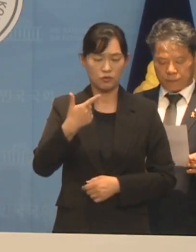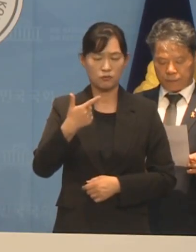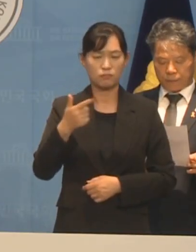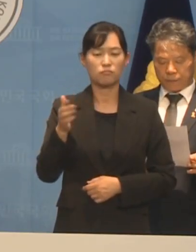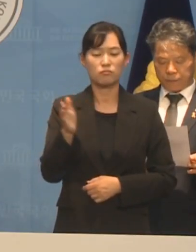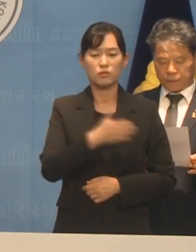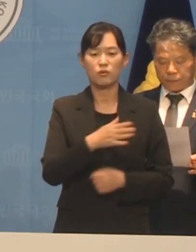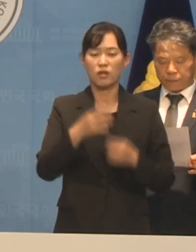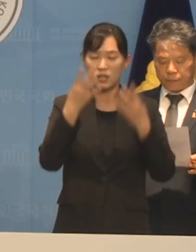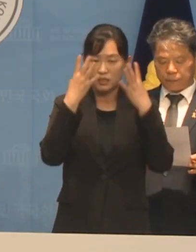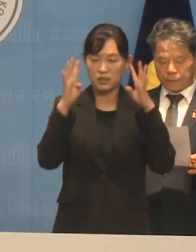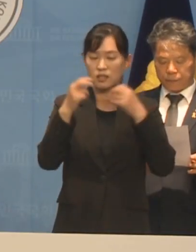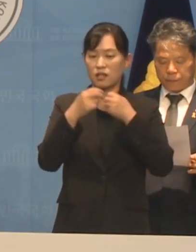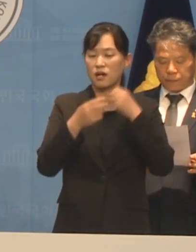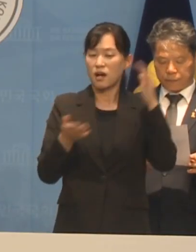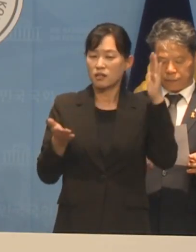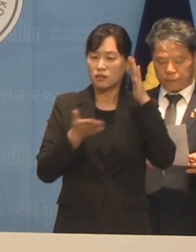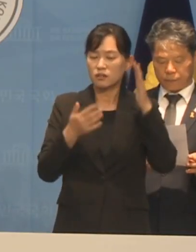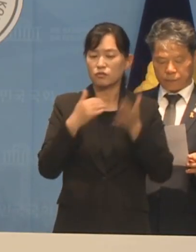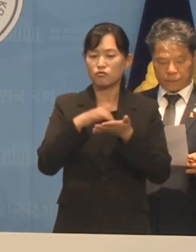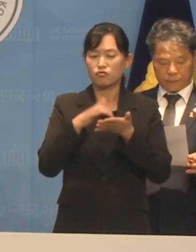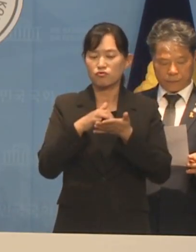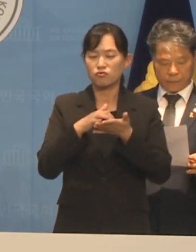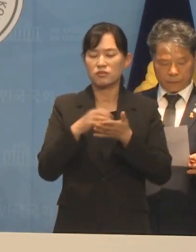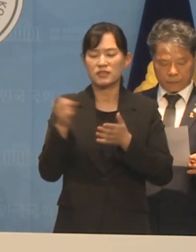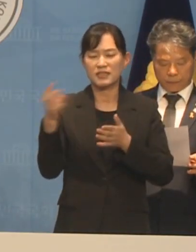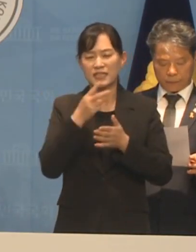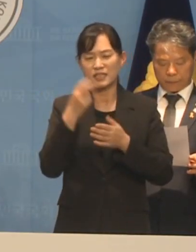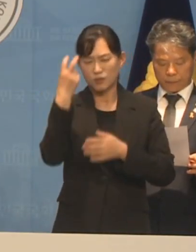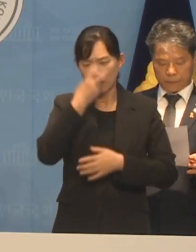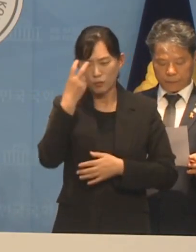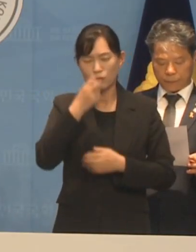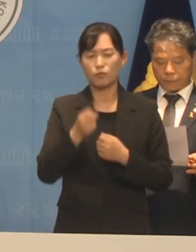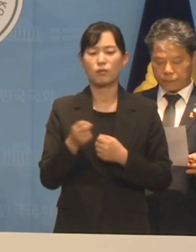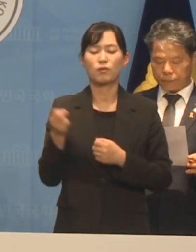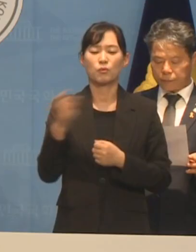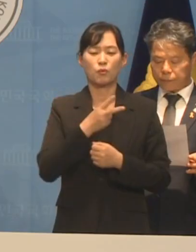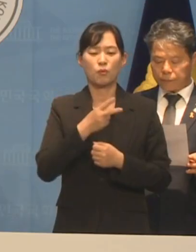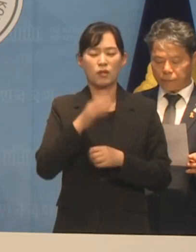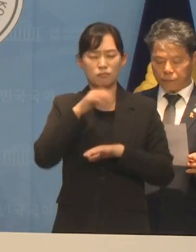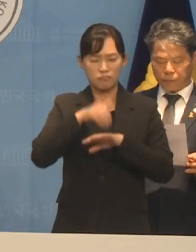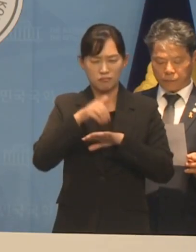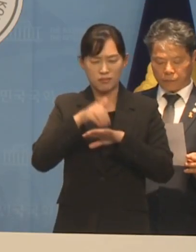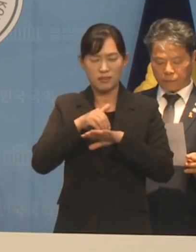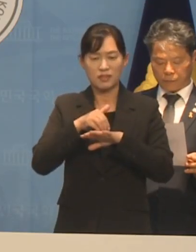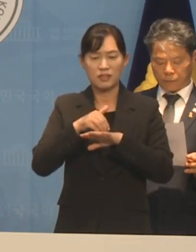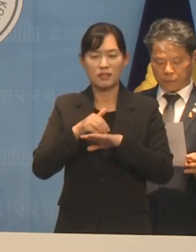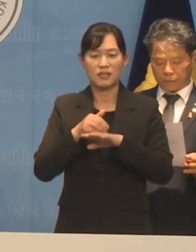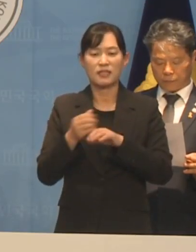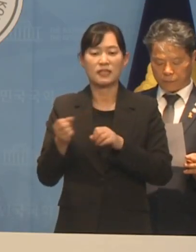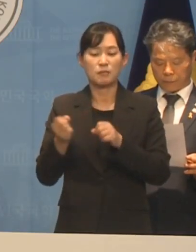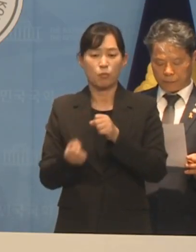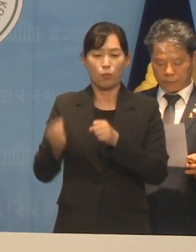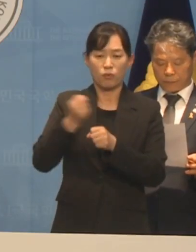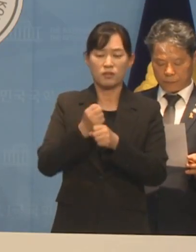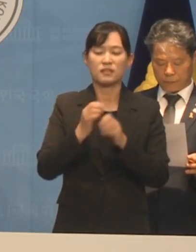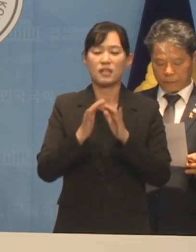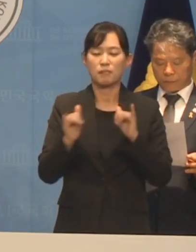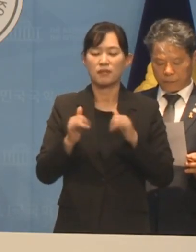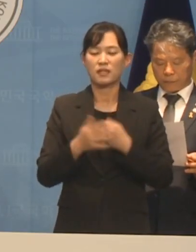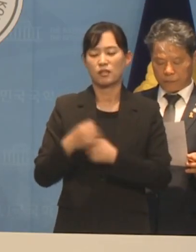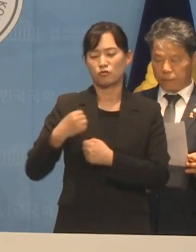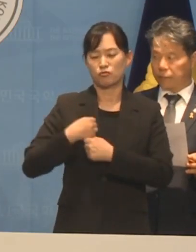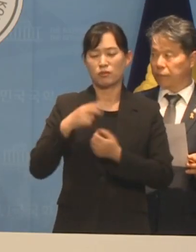2026학년도 의대 정원 원점 재검토, 복귀 전공의에 대한 수련 및 입영 특례 적용을